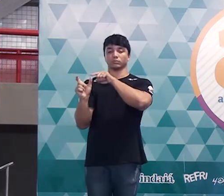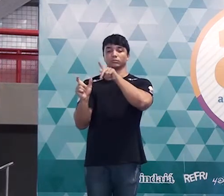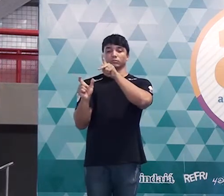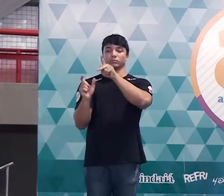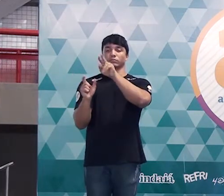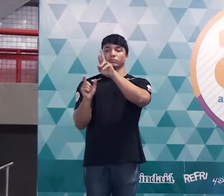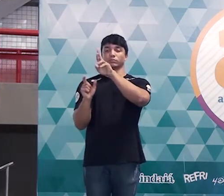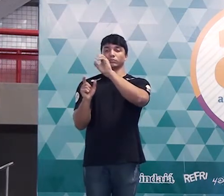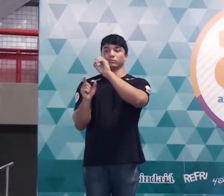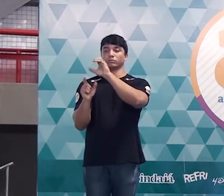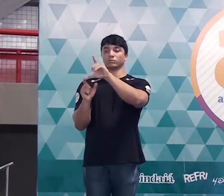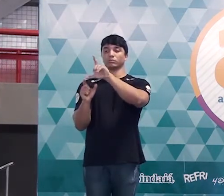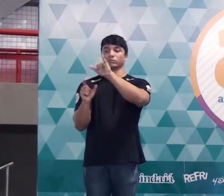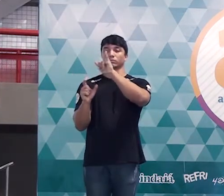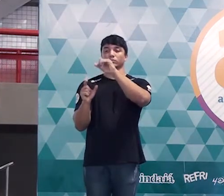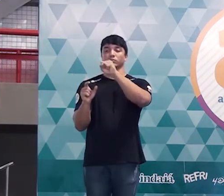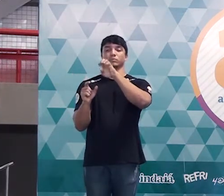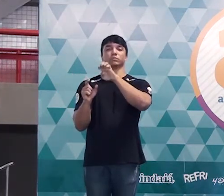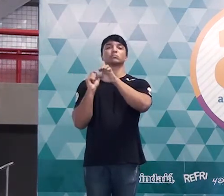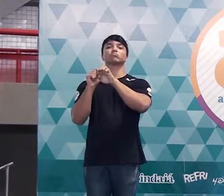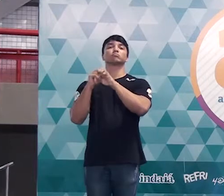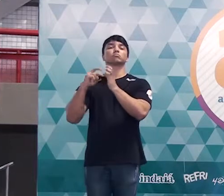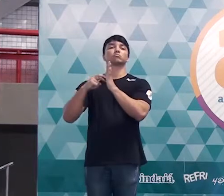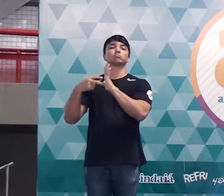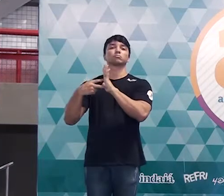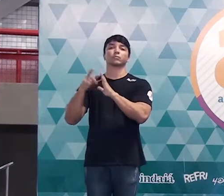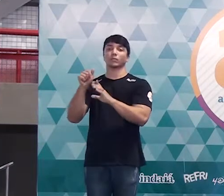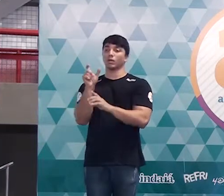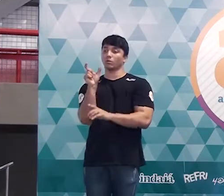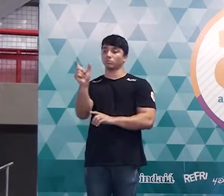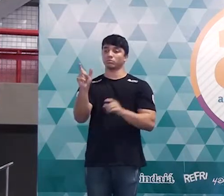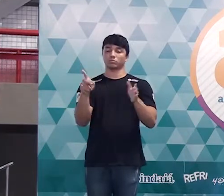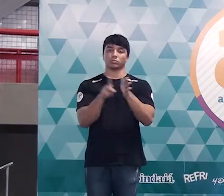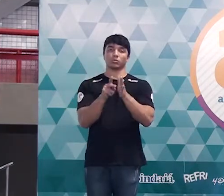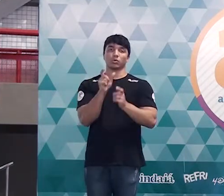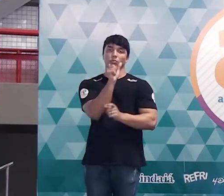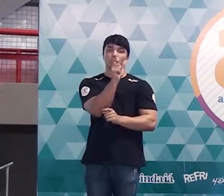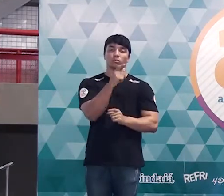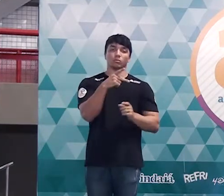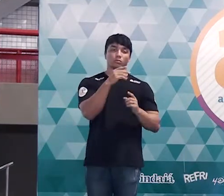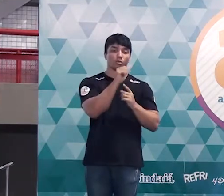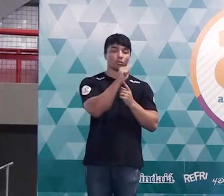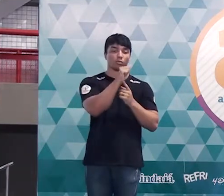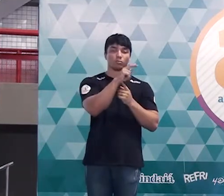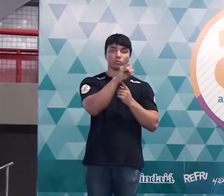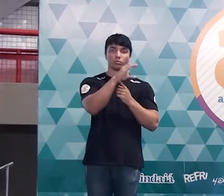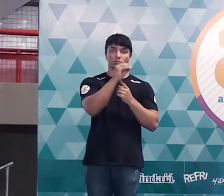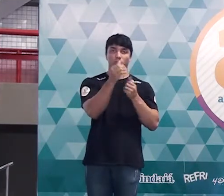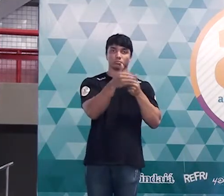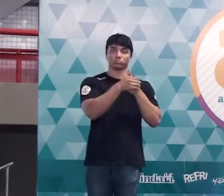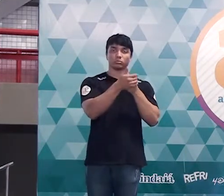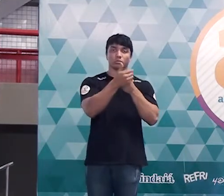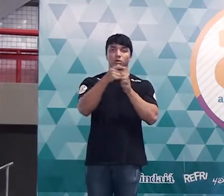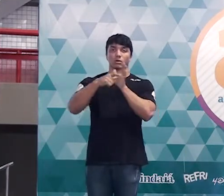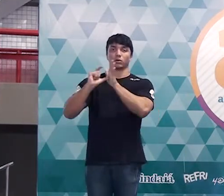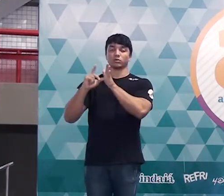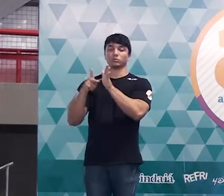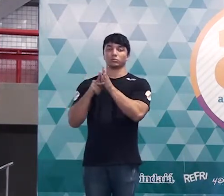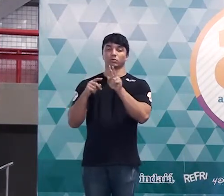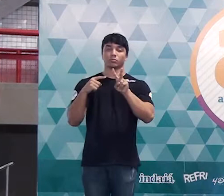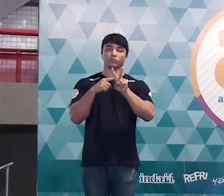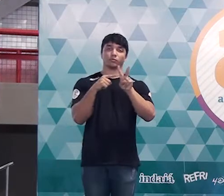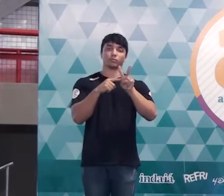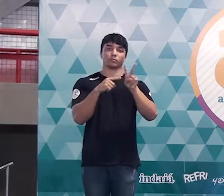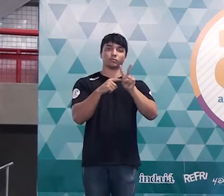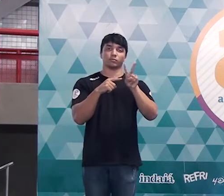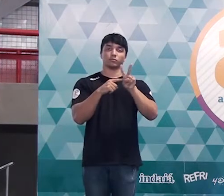Próclise. Professor, o que é a próclise? É a colocação do pronome oblíquo antes do verbo.